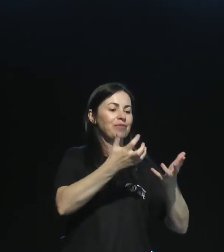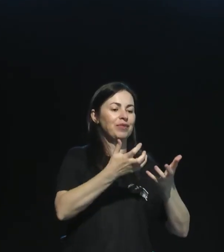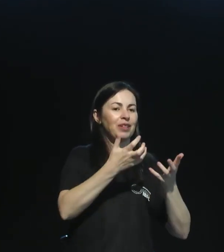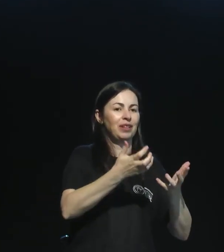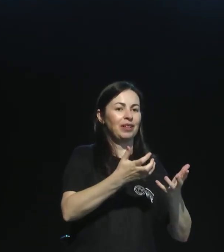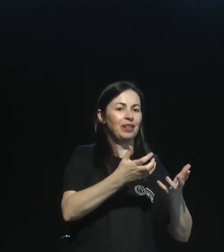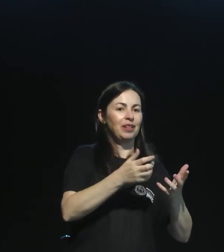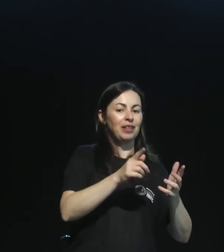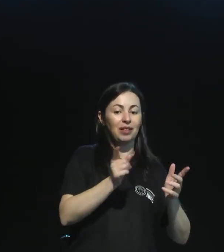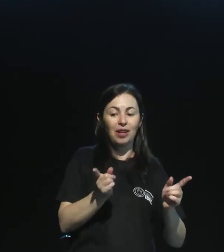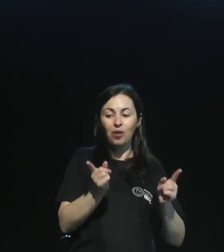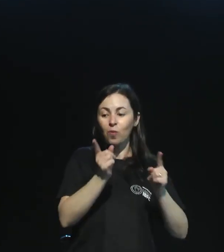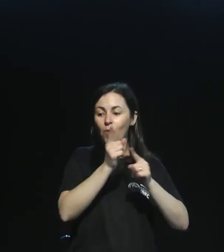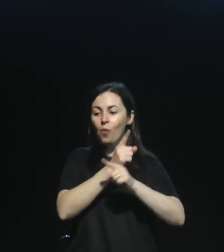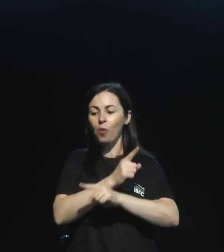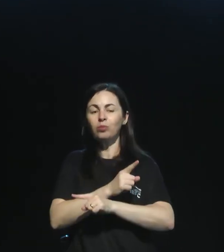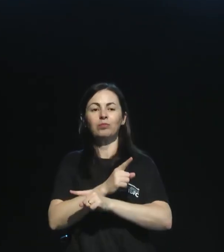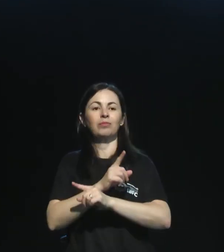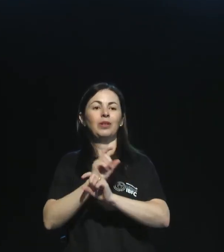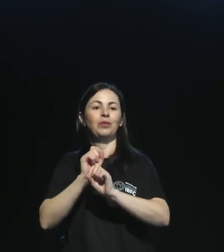é contrário à verdade de Deus,